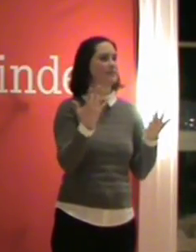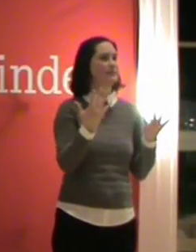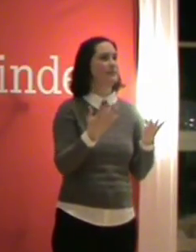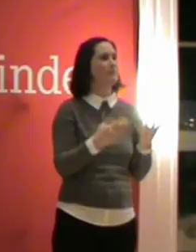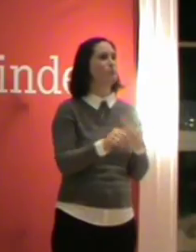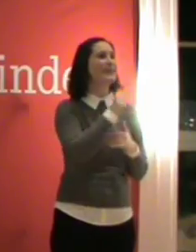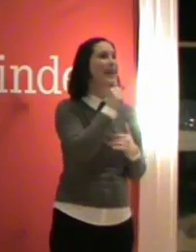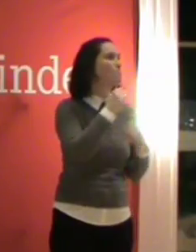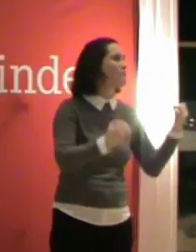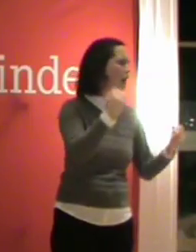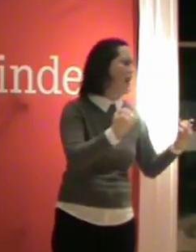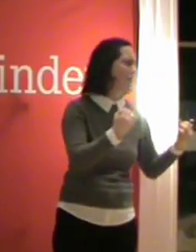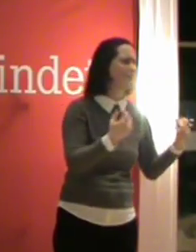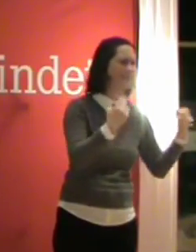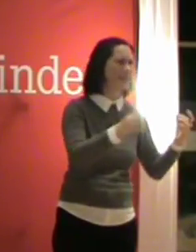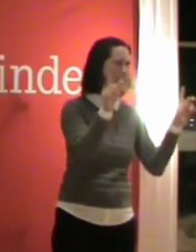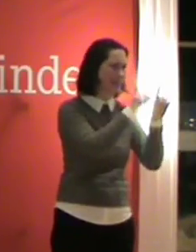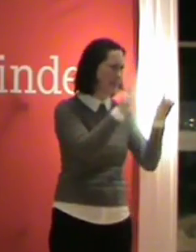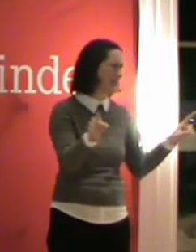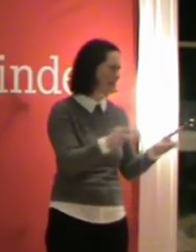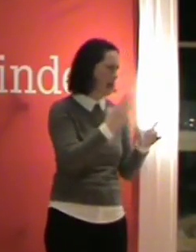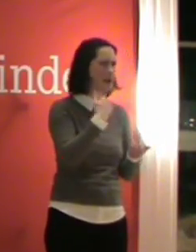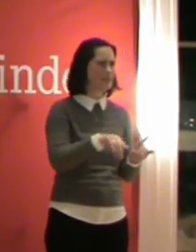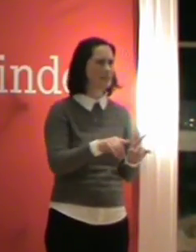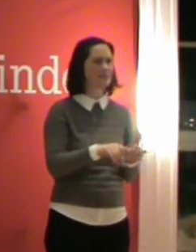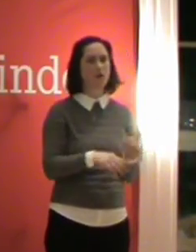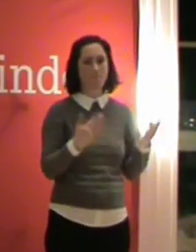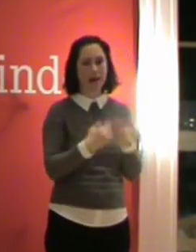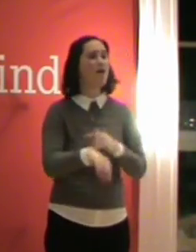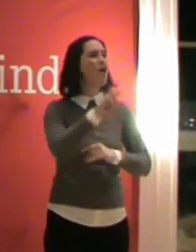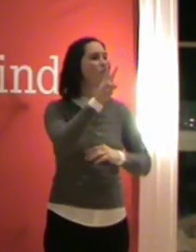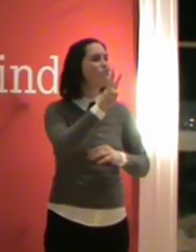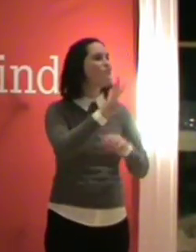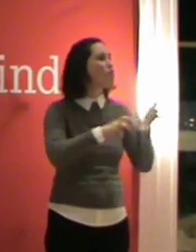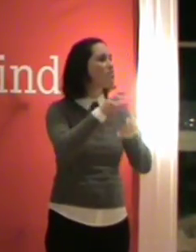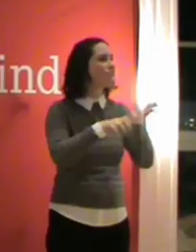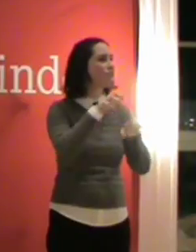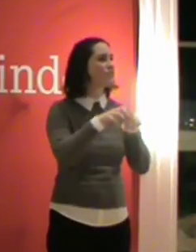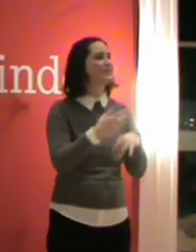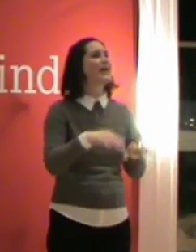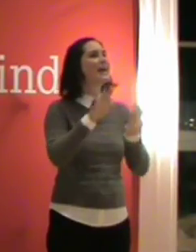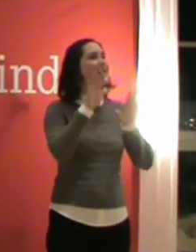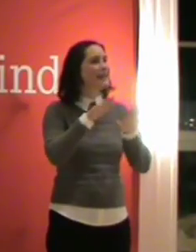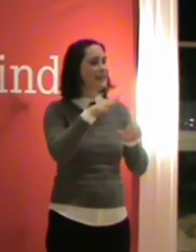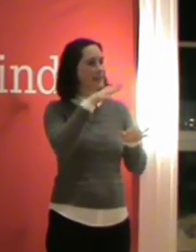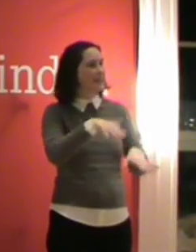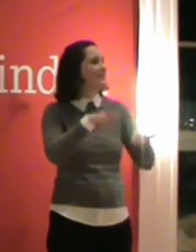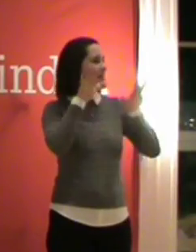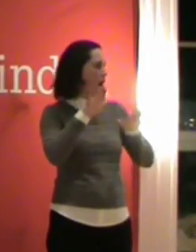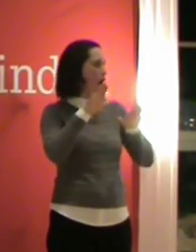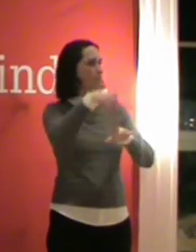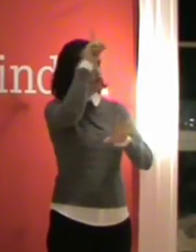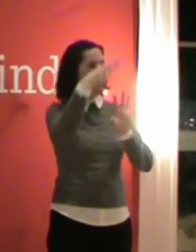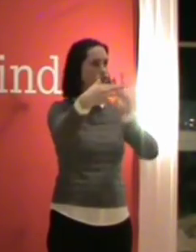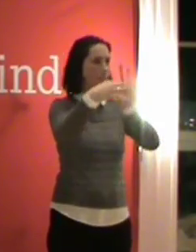Wagen gesungen hat, sondern ich meine durchaus der gesagt hat, der Islam gehört zu Deutschland. Da bin ich übrigens der Meinung, nicht